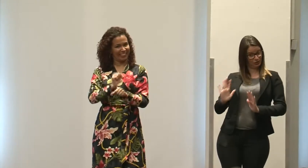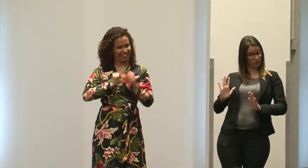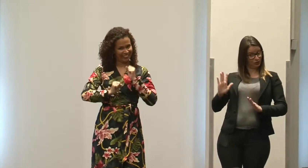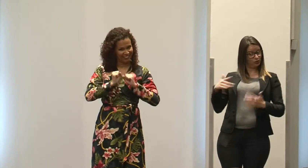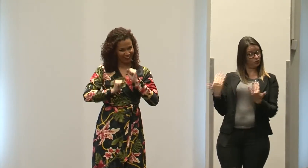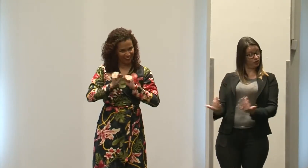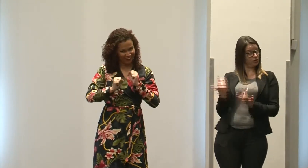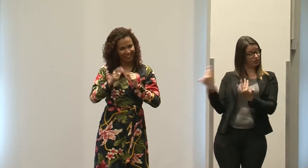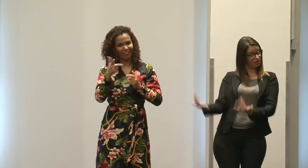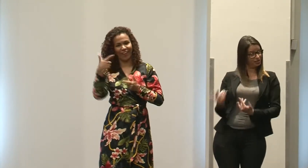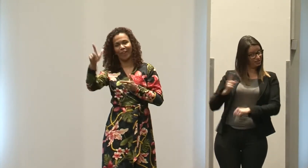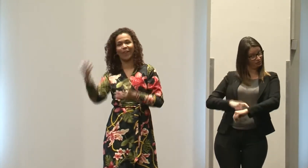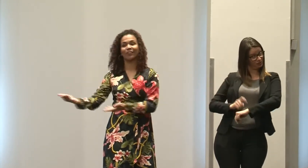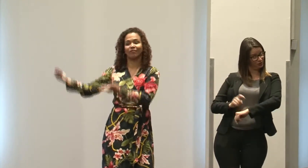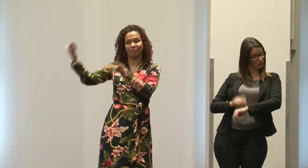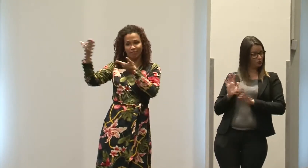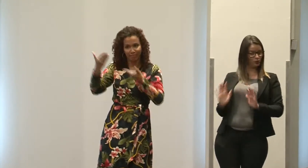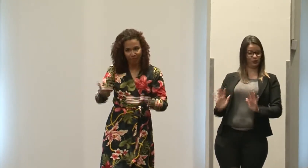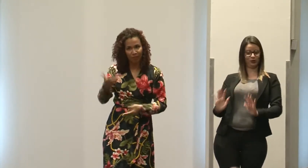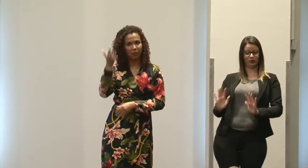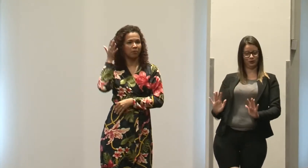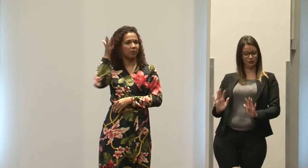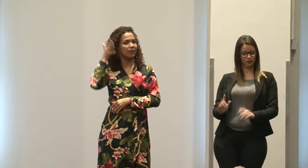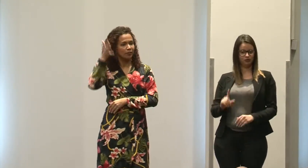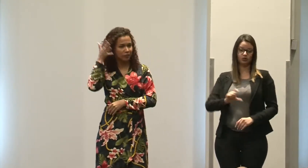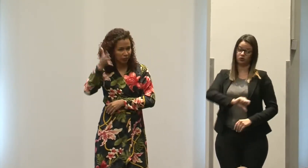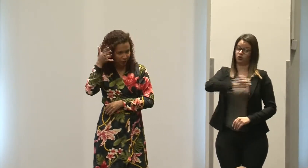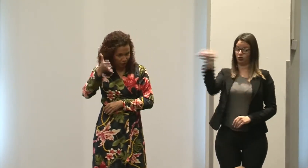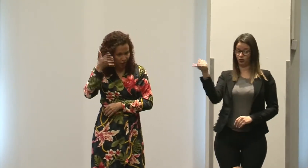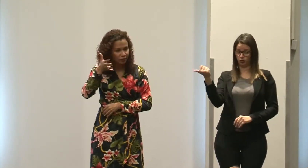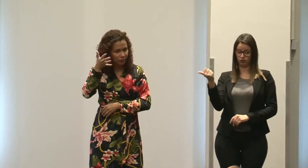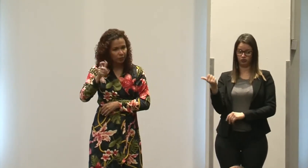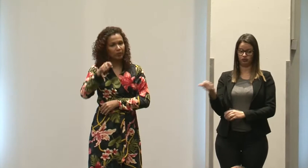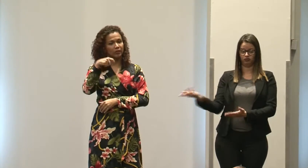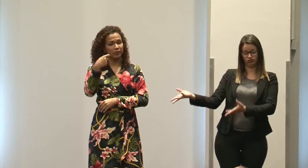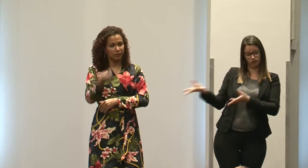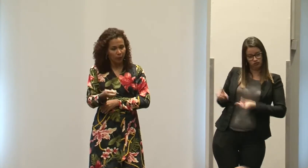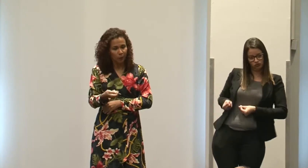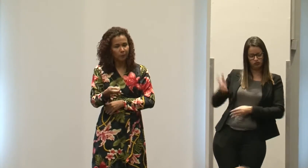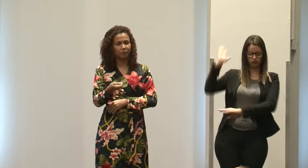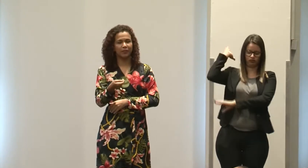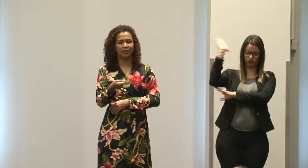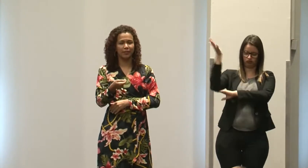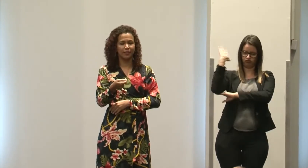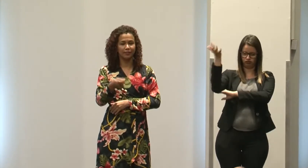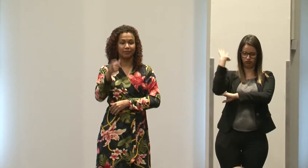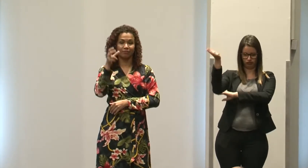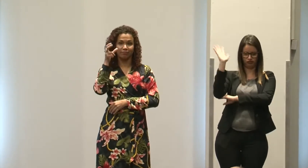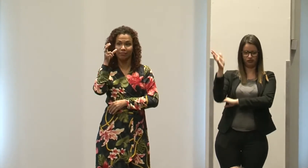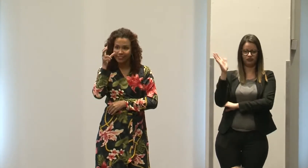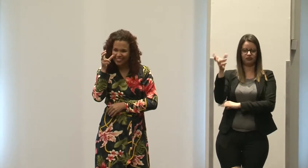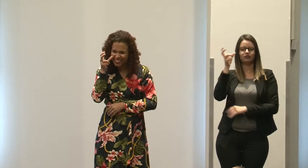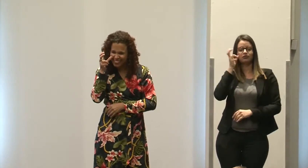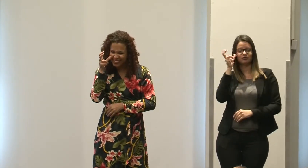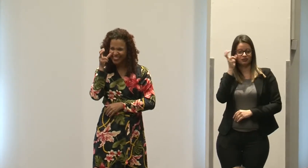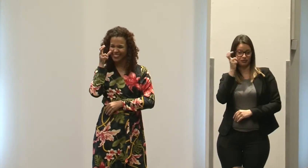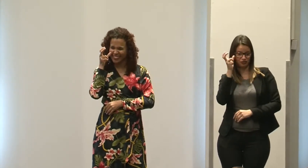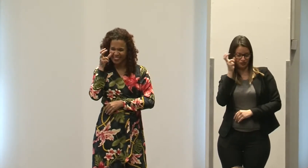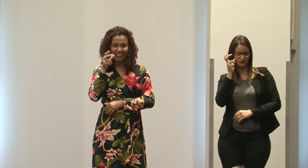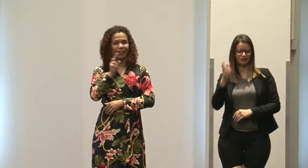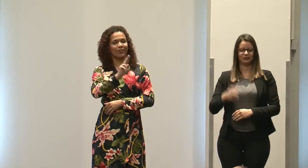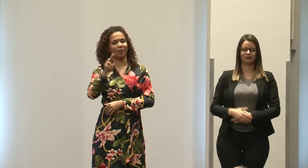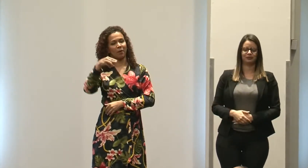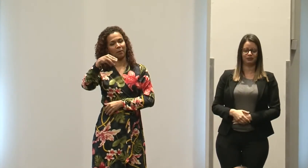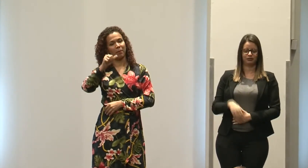as perguntas. Sei que está todo mundo ansioso, mas agora nós vamos convidar o segundo palestrante da tarde, cujo sinal é esse